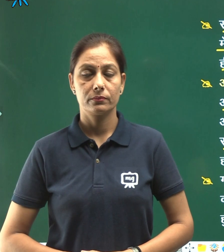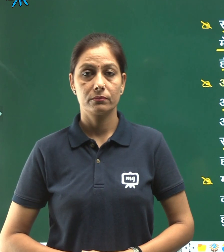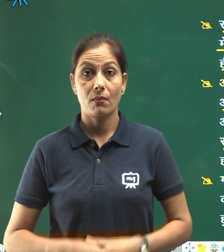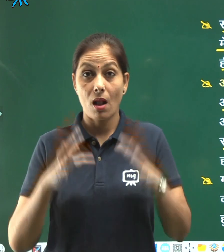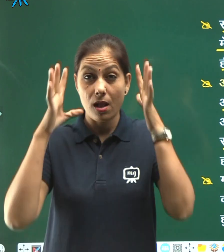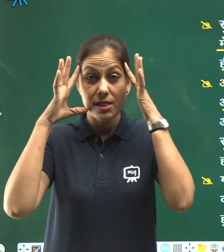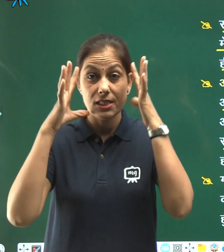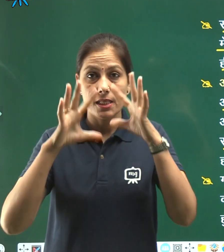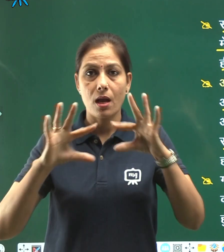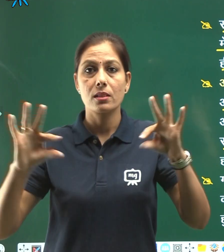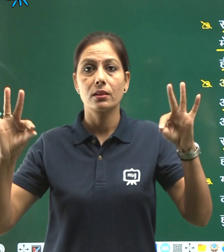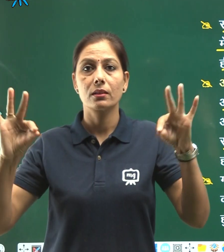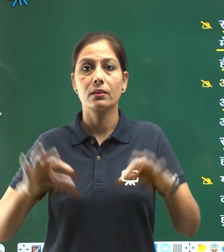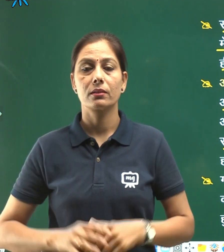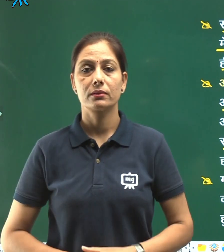निस्तब्धता